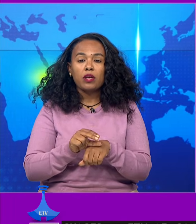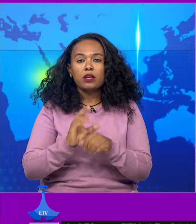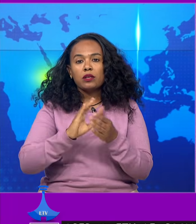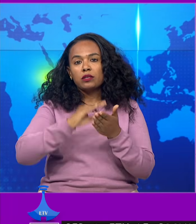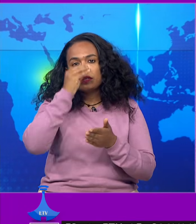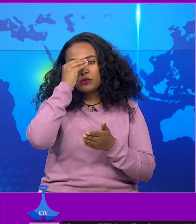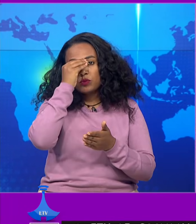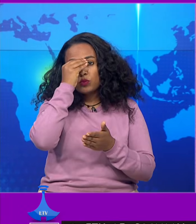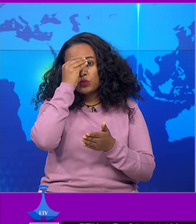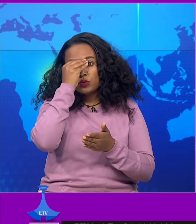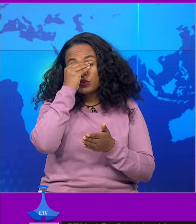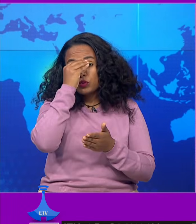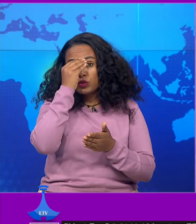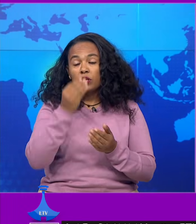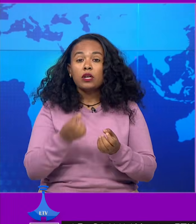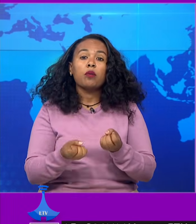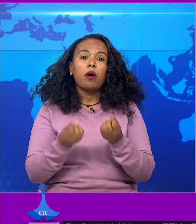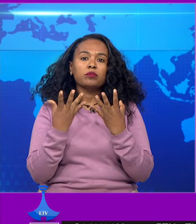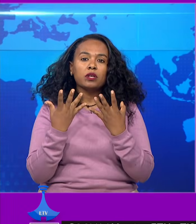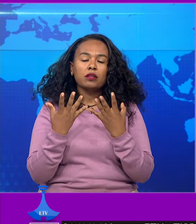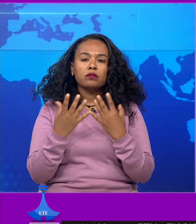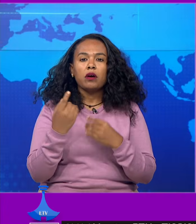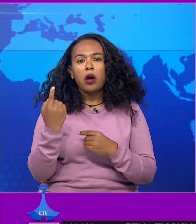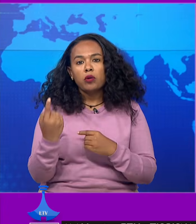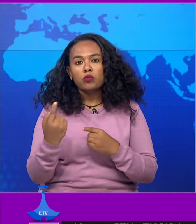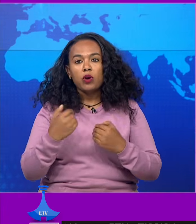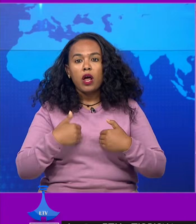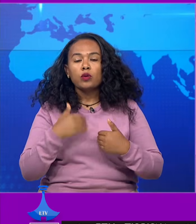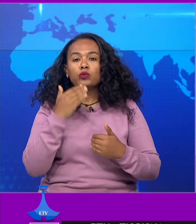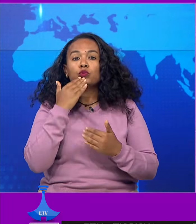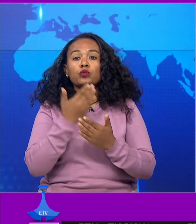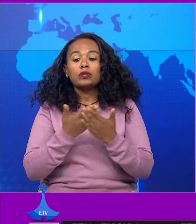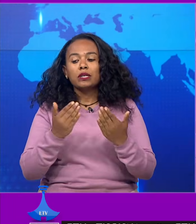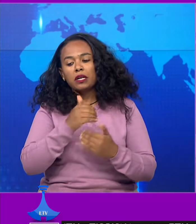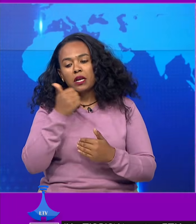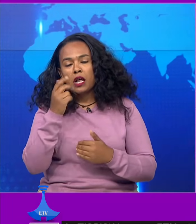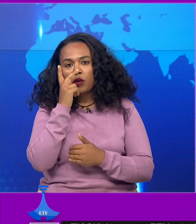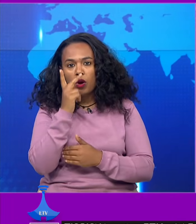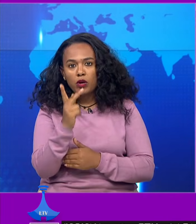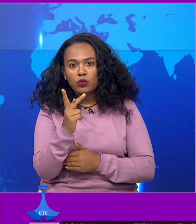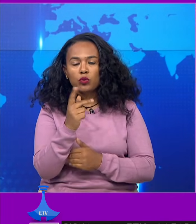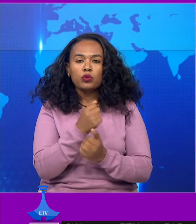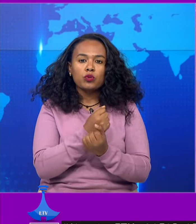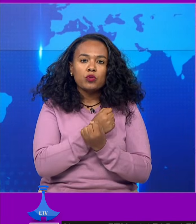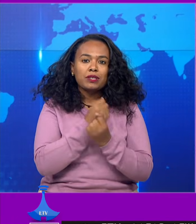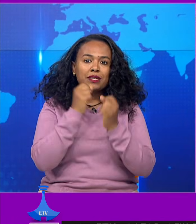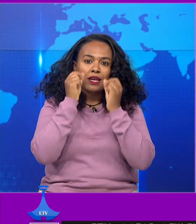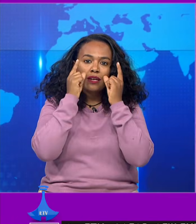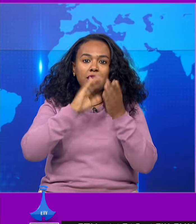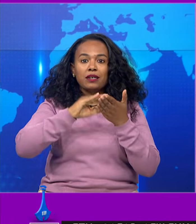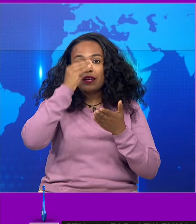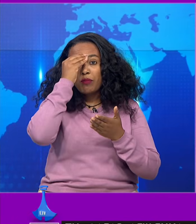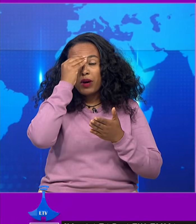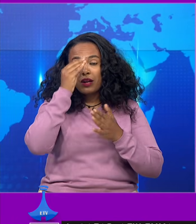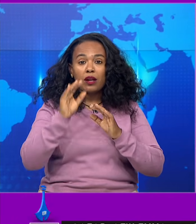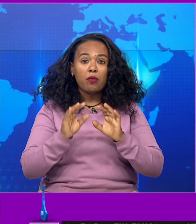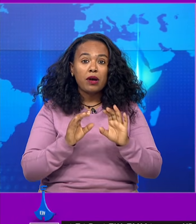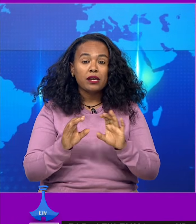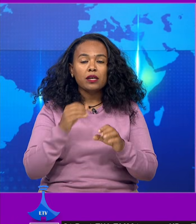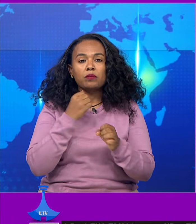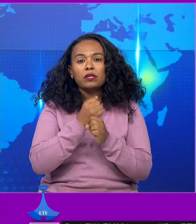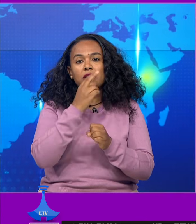ትምህርቶችን ለማብዛት አንዱ ጋር ያለውን ጥሩ ነገር ሌላኛው አይቶ እንዲወድ እንዲያደንቅ እንዲማር ለማድረግ